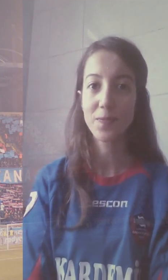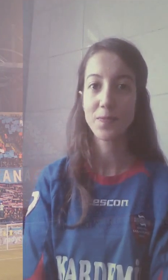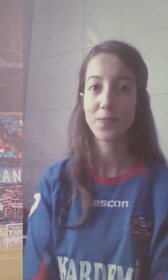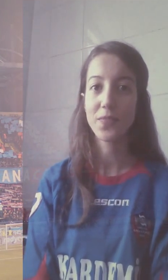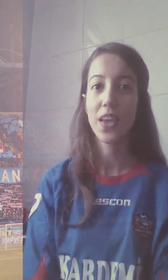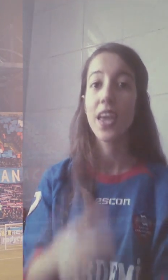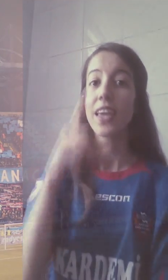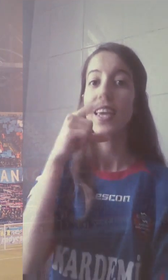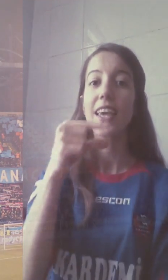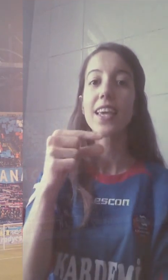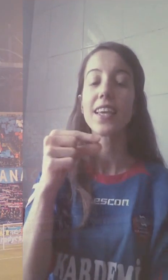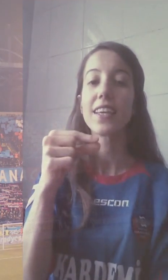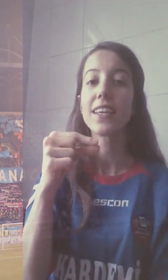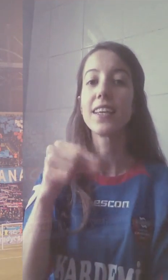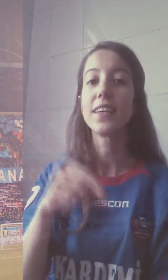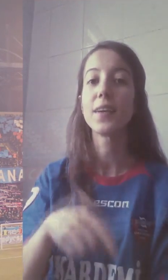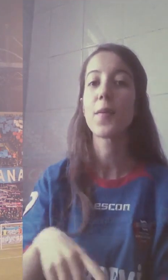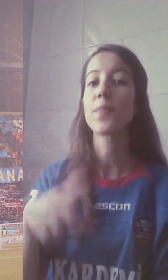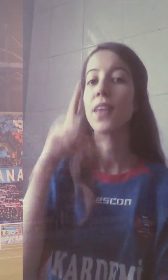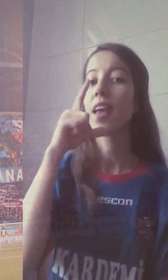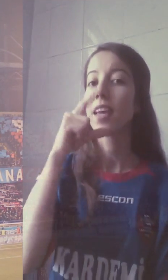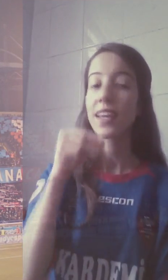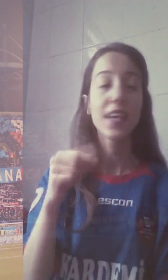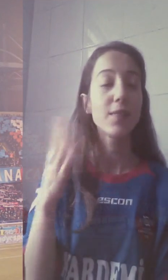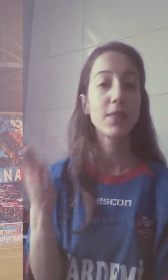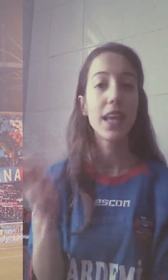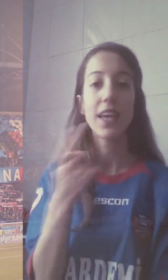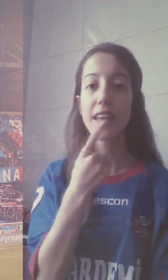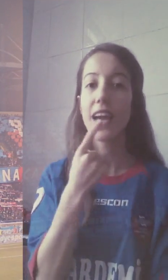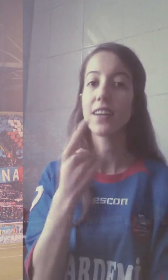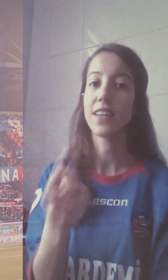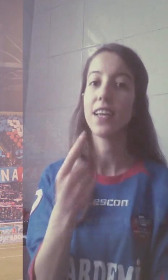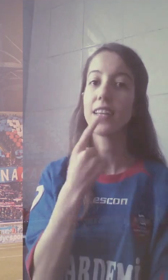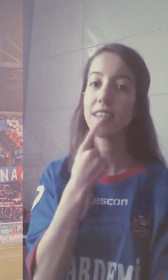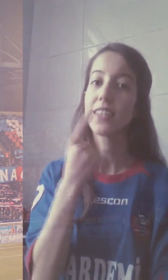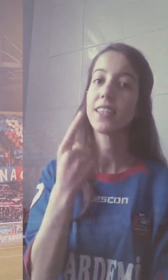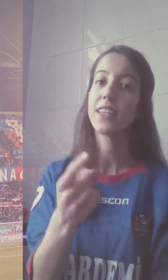hayatımı Kim kim